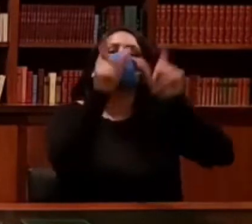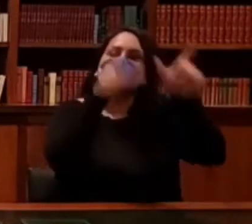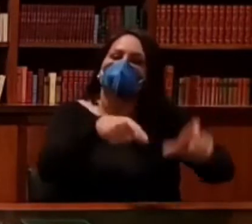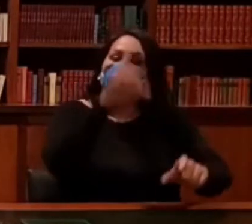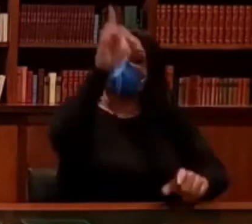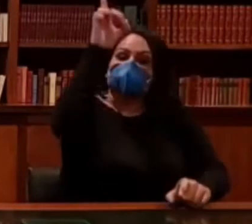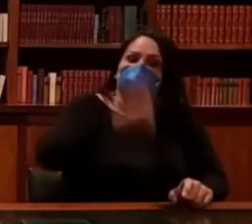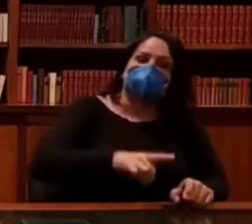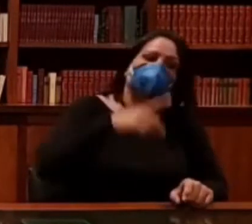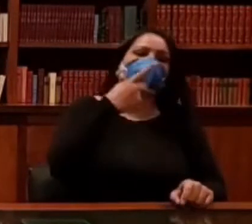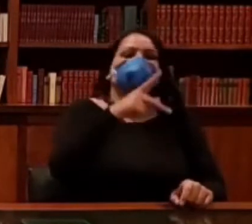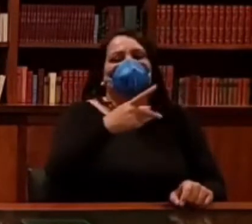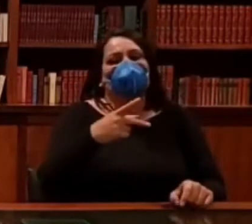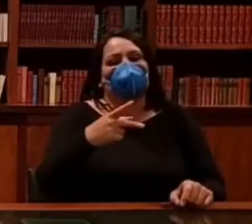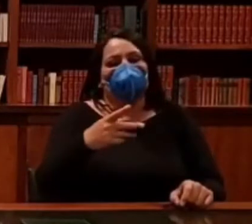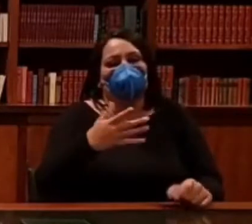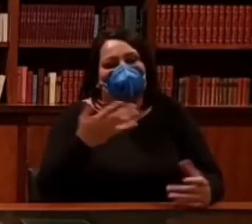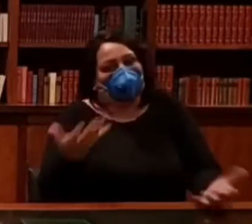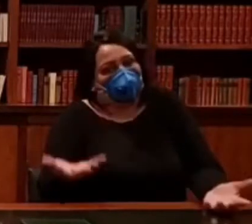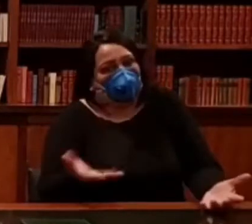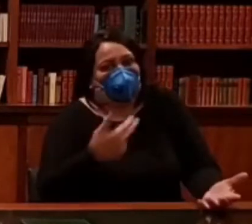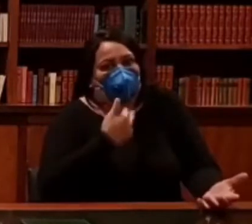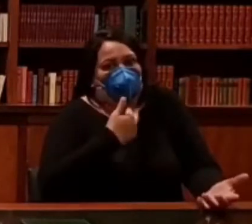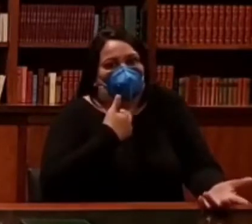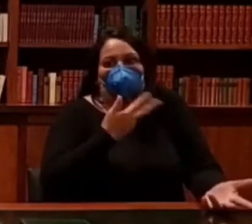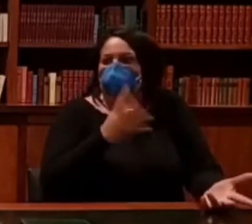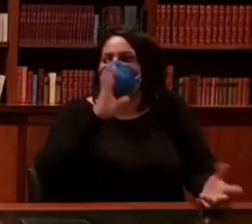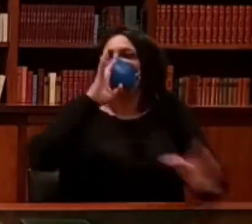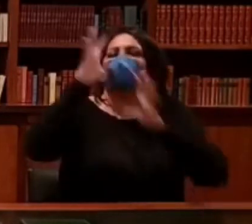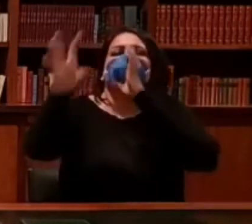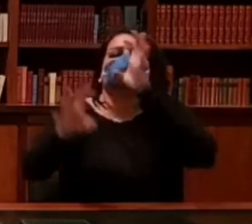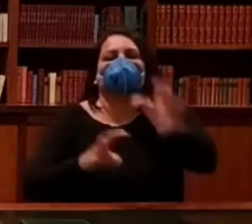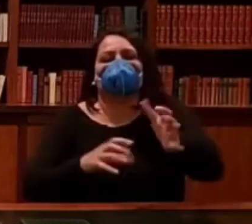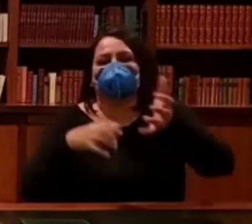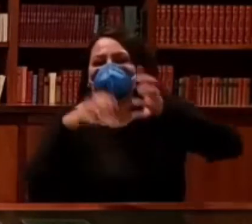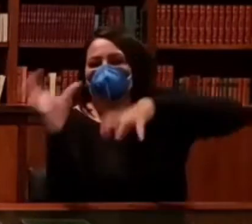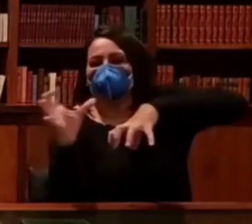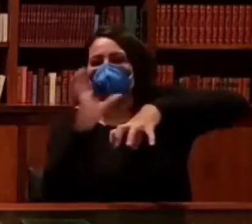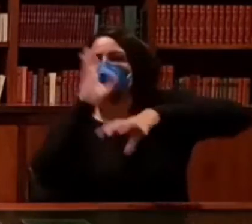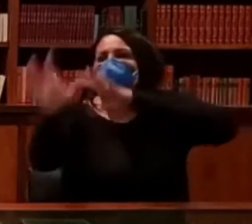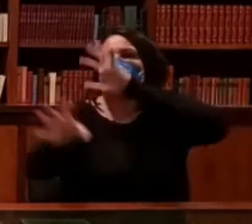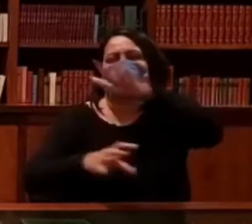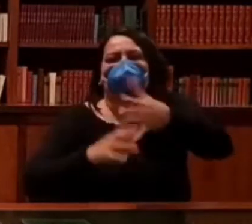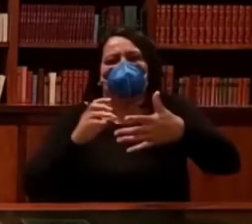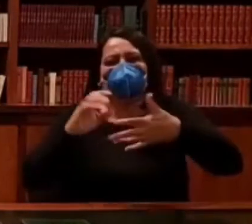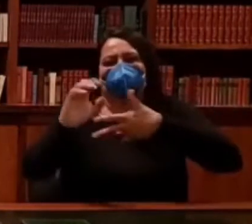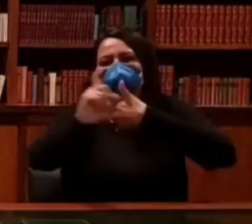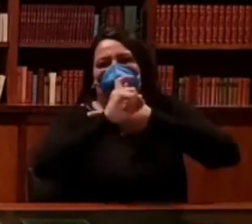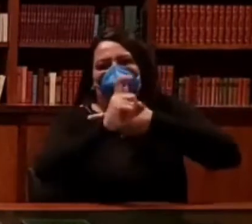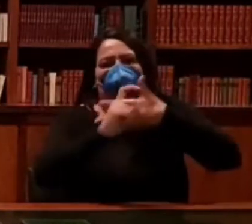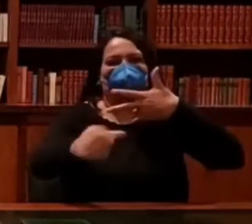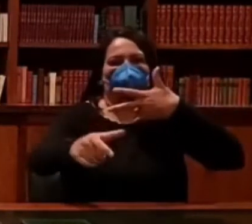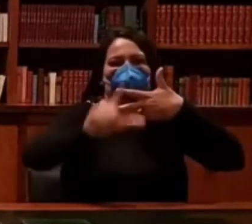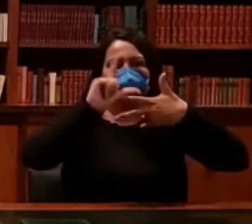Obviamente, da minha parte, né, ninguém pode atacar o parlamento, o executivo ou o judiciário. Tem pessoas que